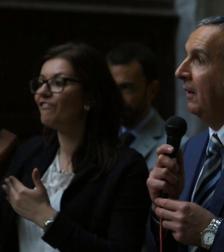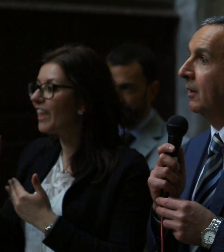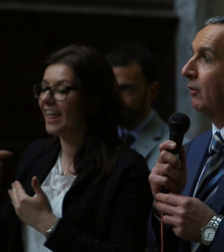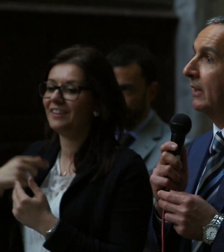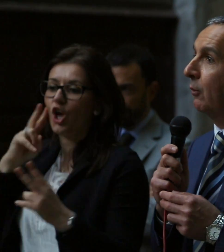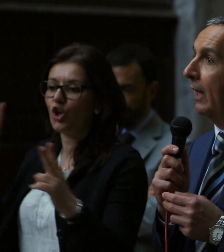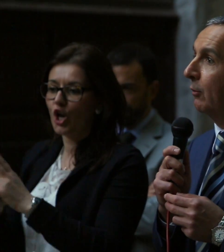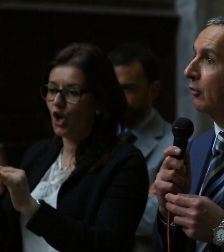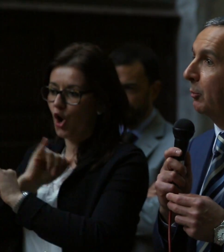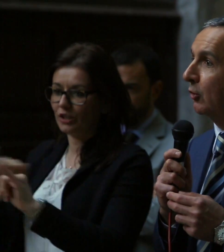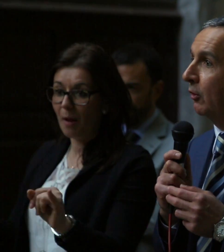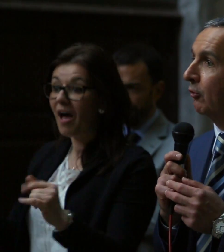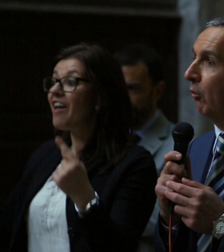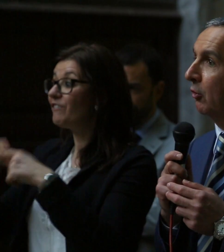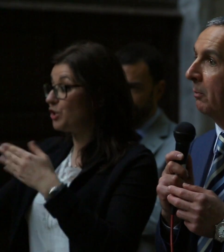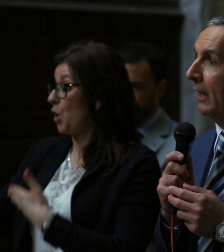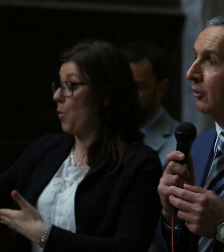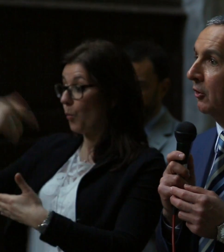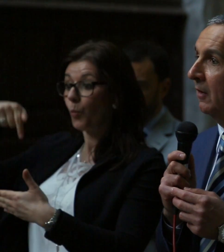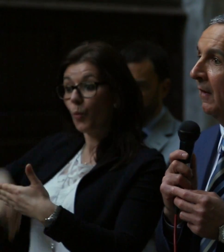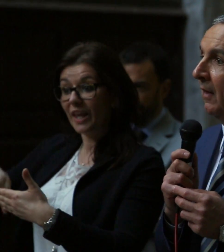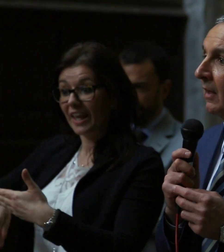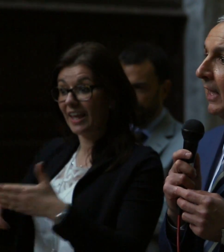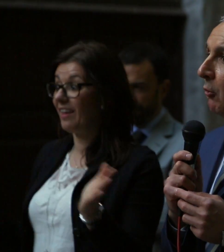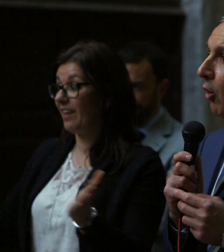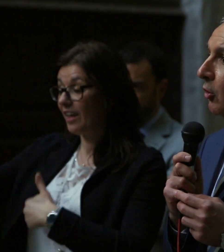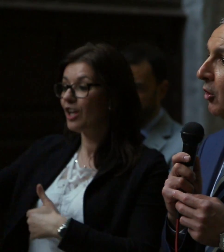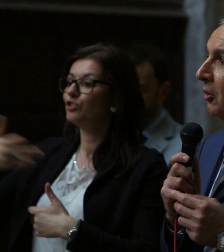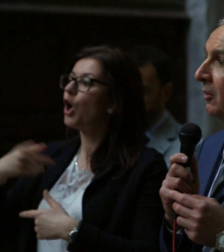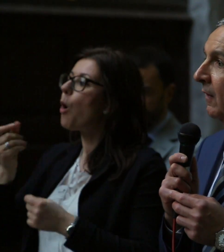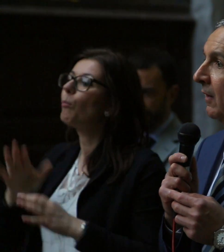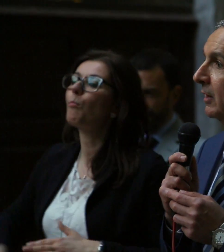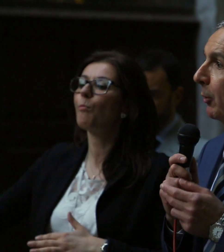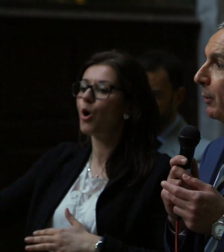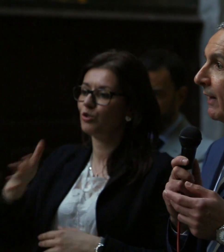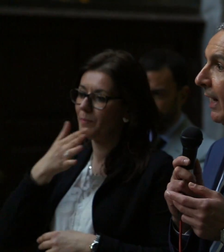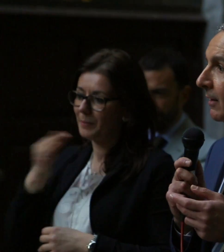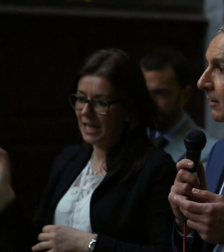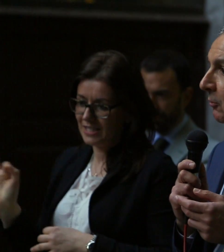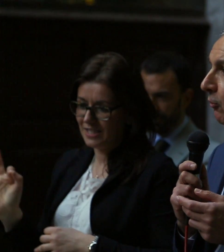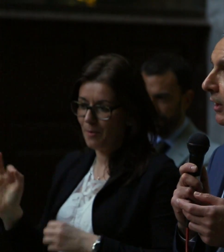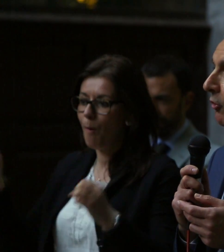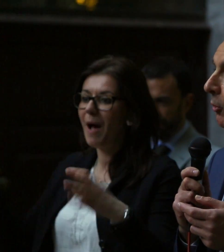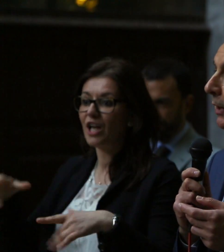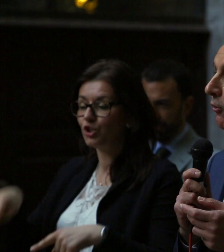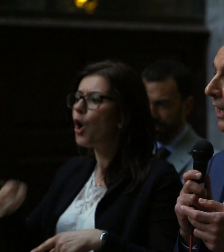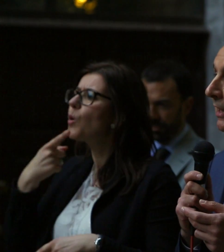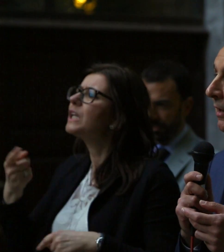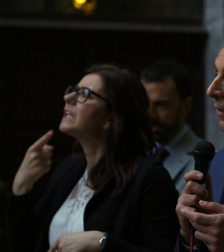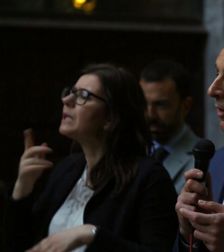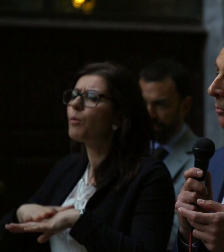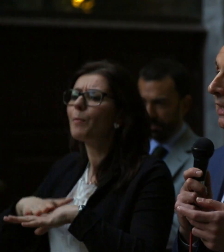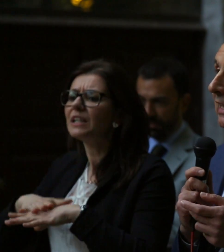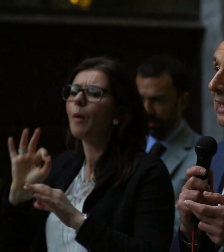incontrare. Invece al di qua di questo portone c'è un luogo magico, che è un luogo di proprietà di un centro per